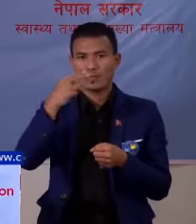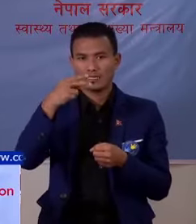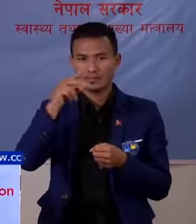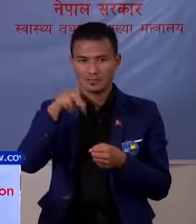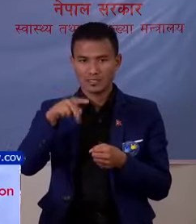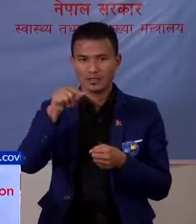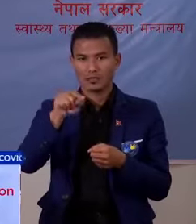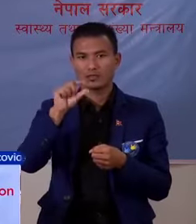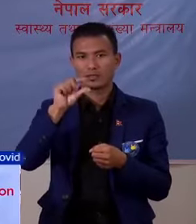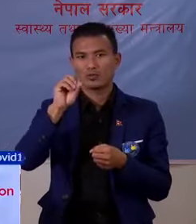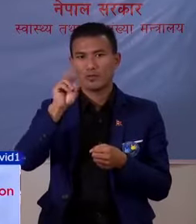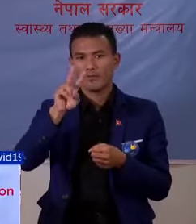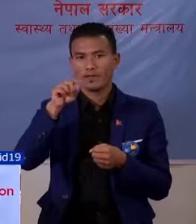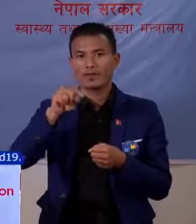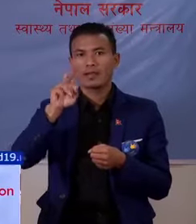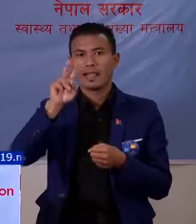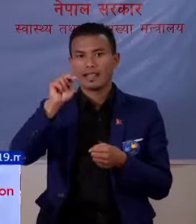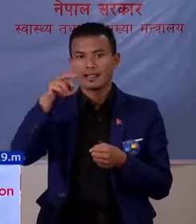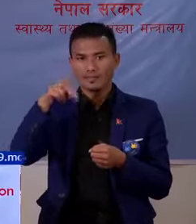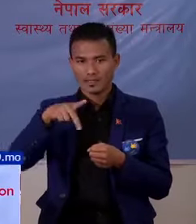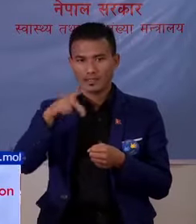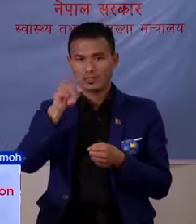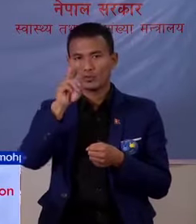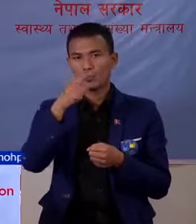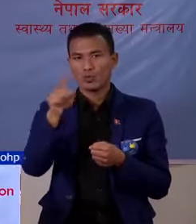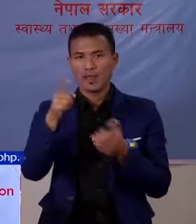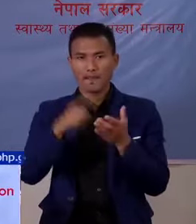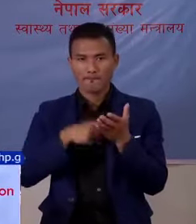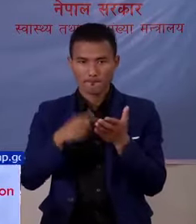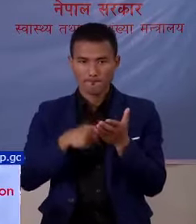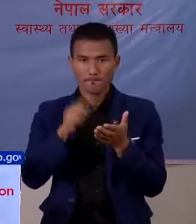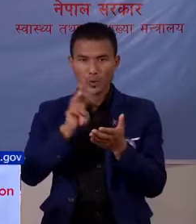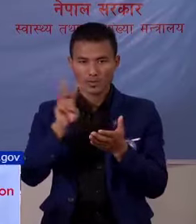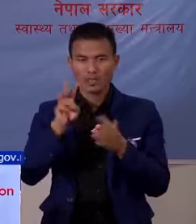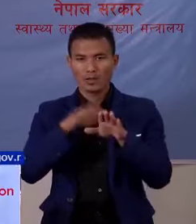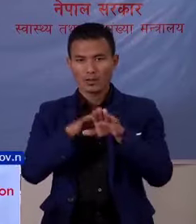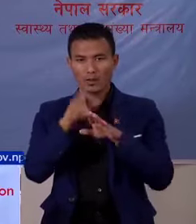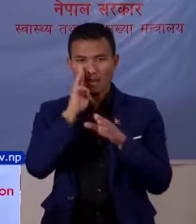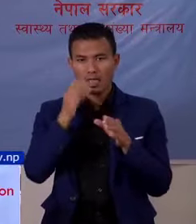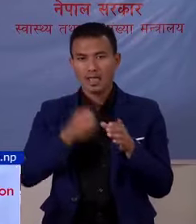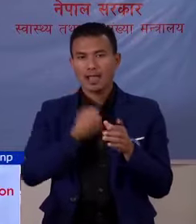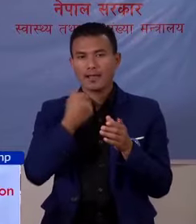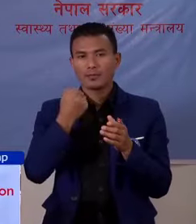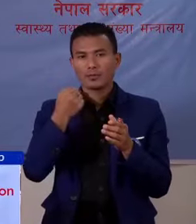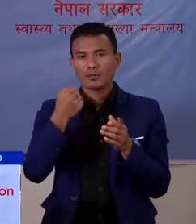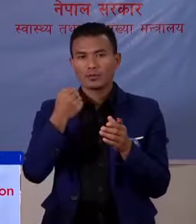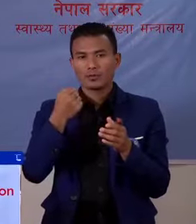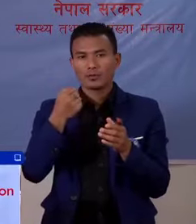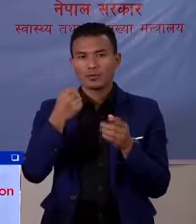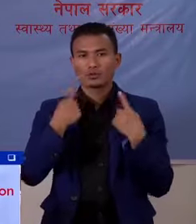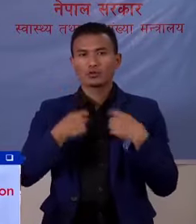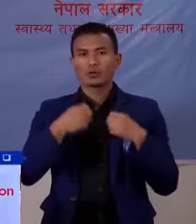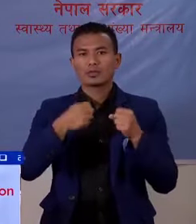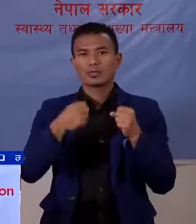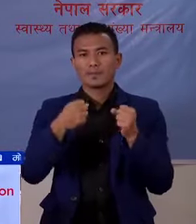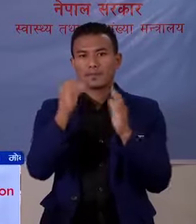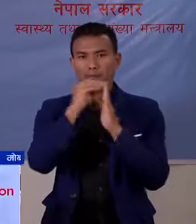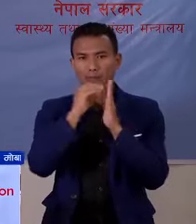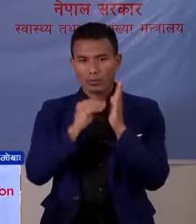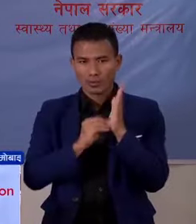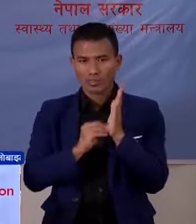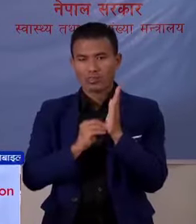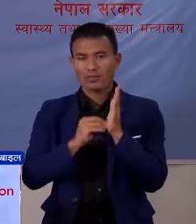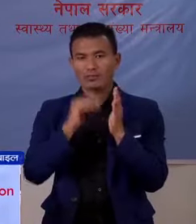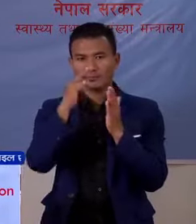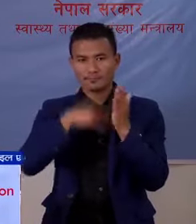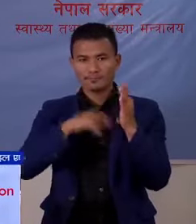covid19.mohp.gov.np, यो 2 एप्लिकेसनहरूमा हालसम्म आफ्नो स्वास्थ्यको विवरण इन्ट्री